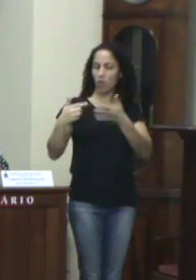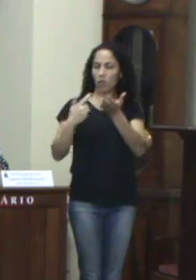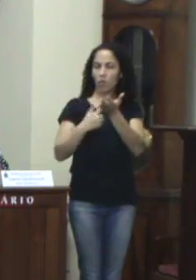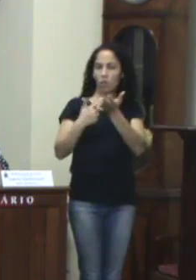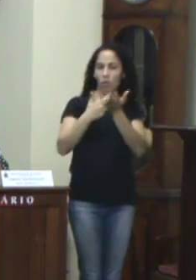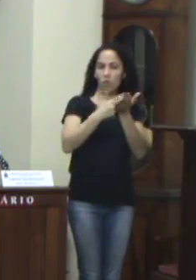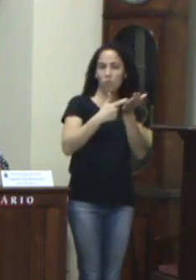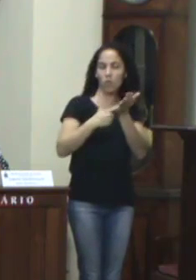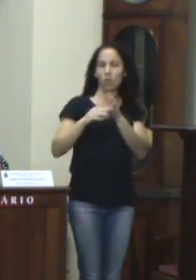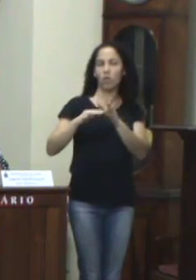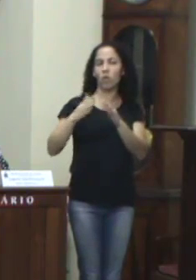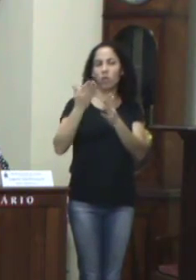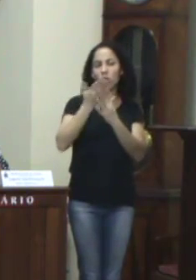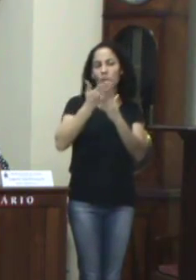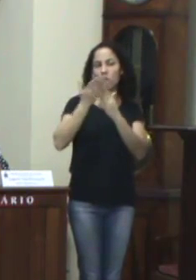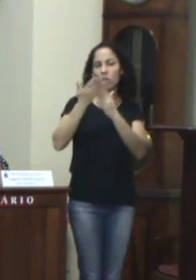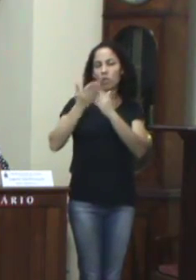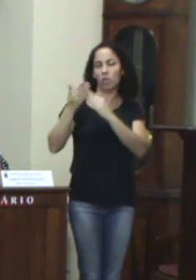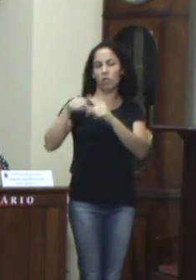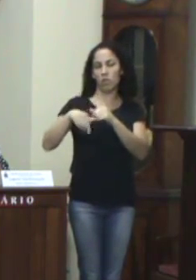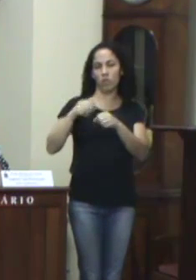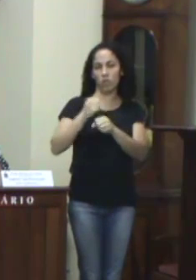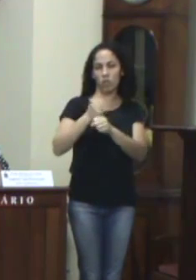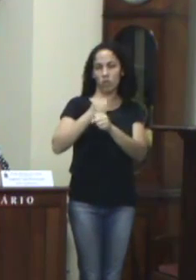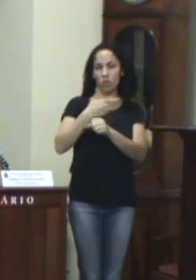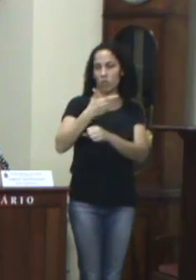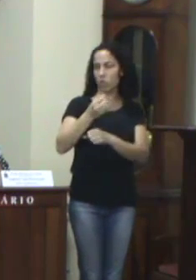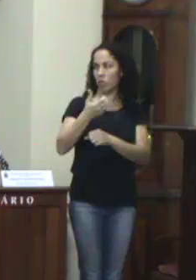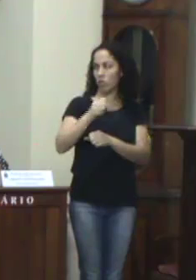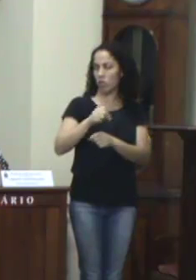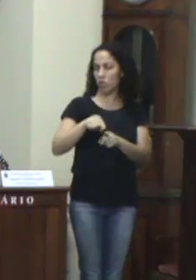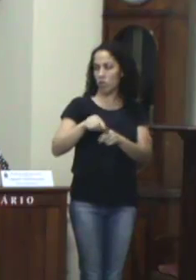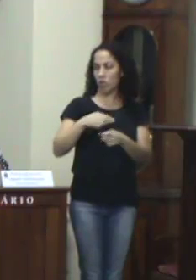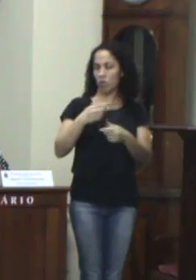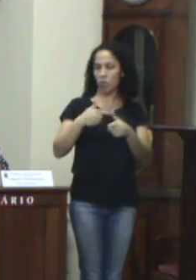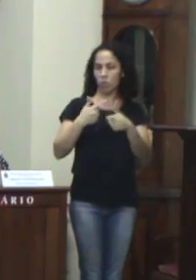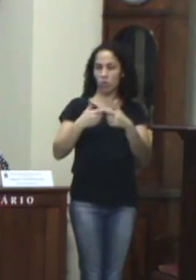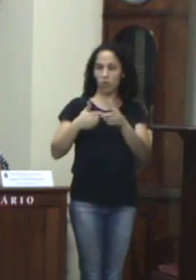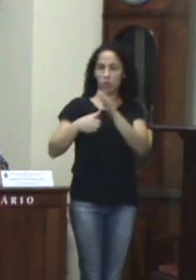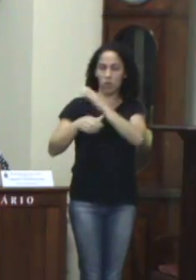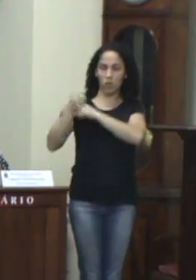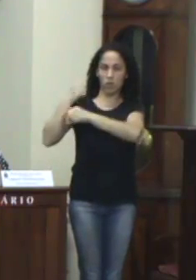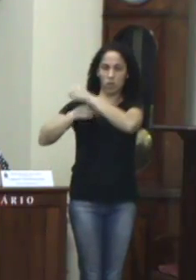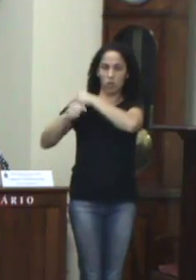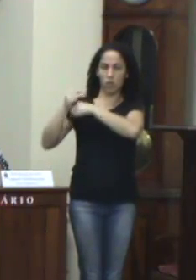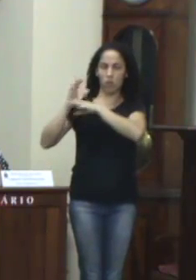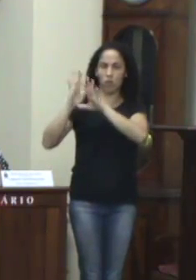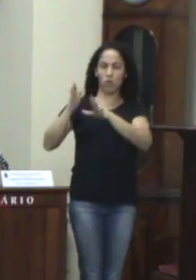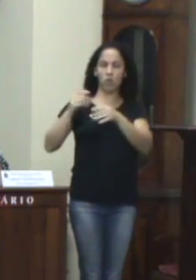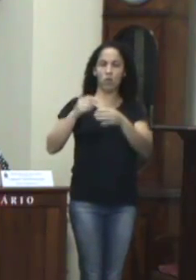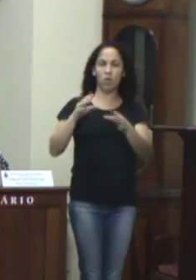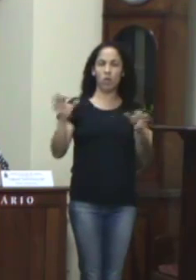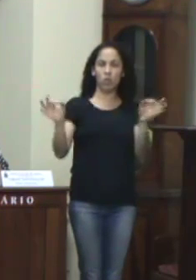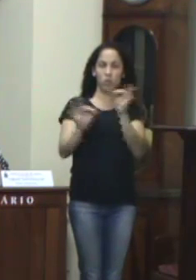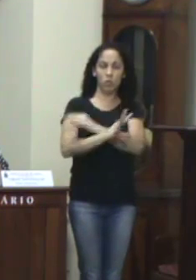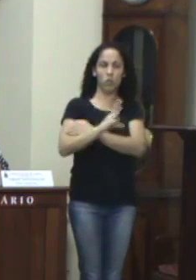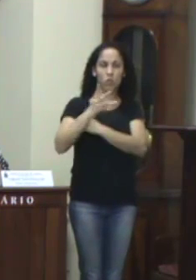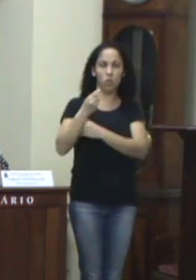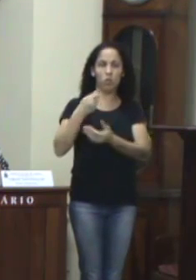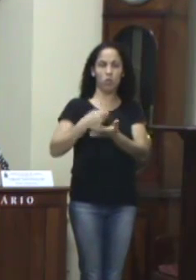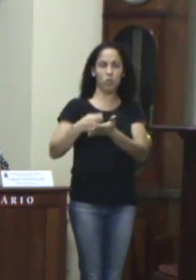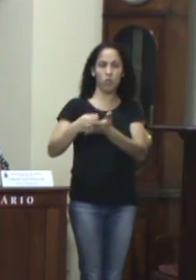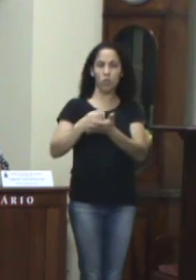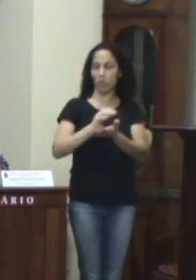de parcelamento do débito relativo ao ano de 2018, uma vez que o débito do ano de 2017 já se encontra totalmente